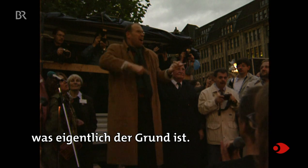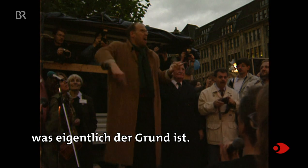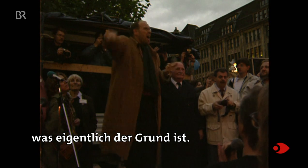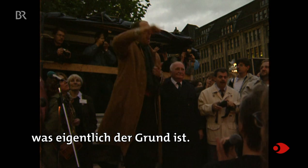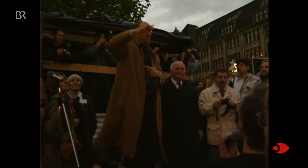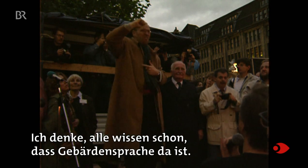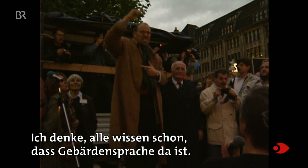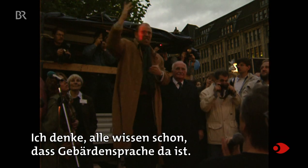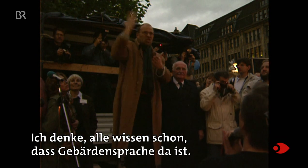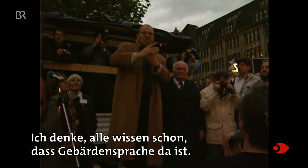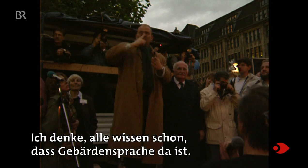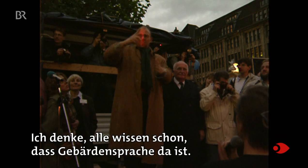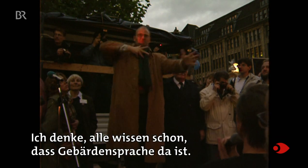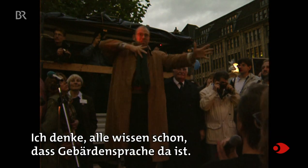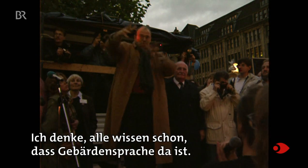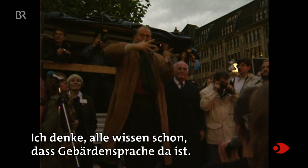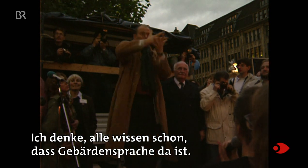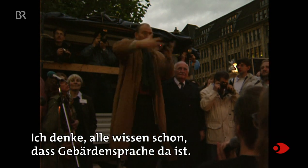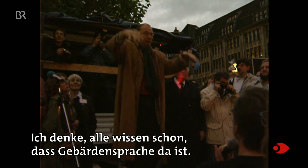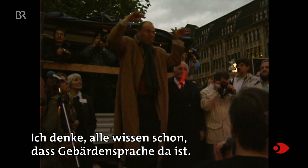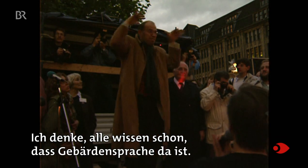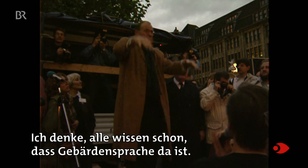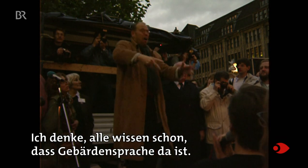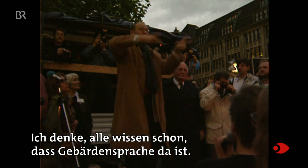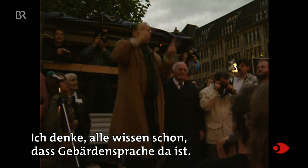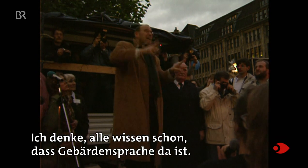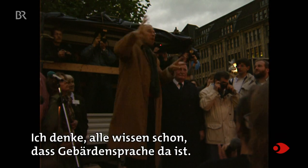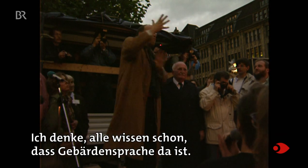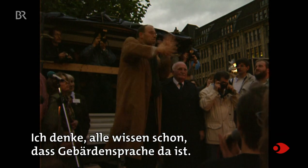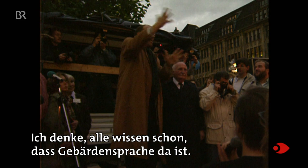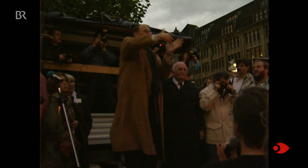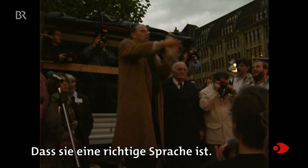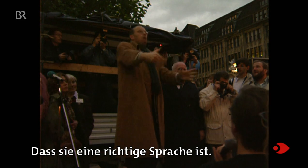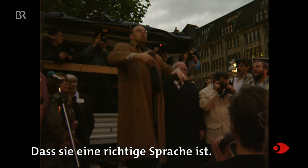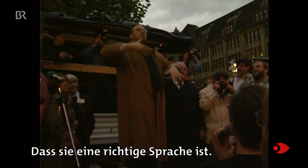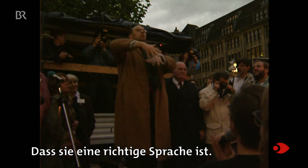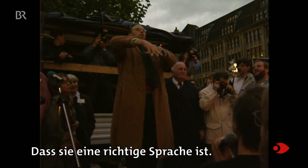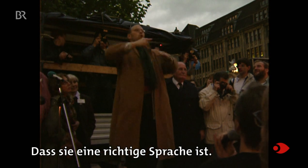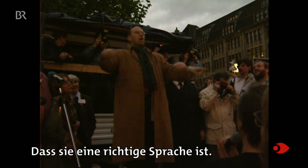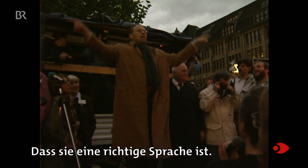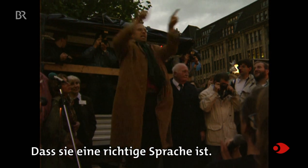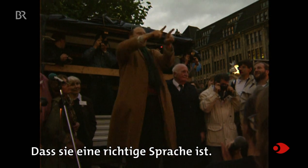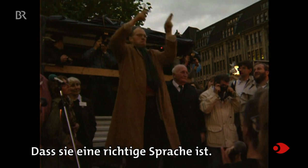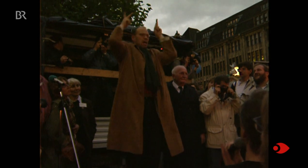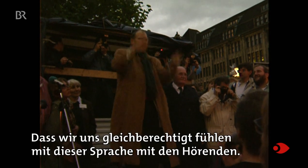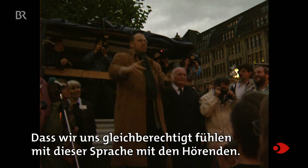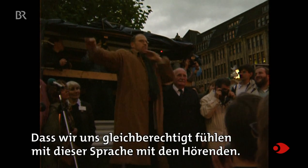ist. Ich denke, alle wissen schon, dass Gebärdensprache da ist, dass sie eine richtige Sprache ist, dass wir uns